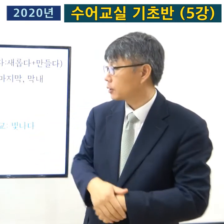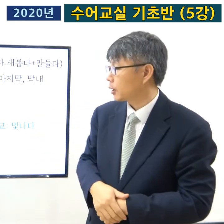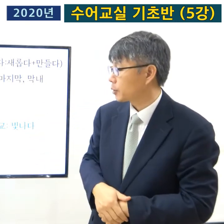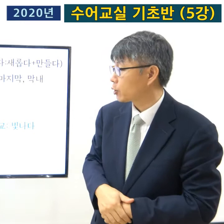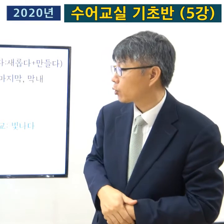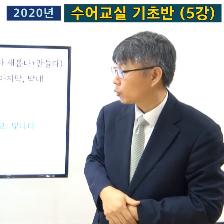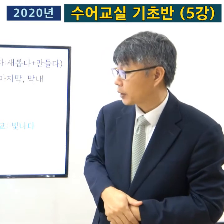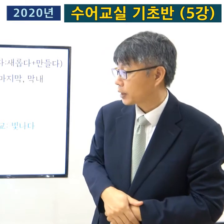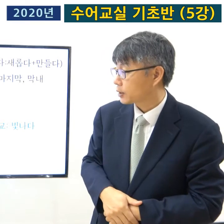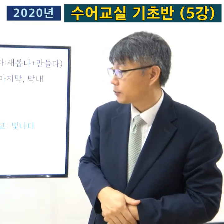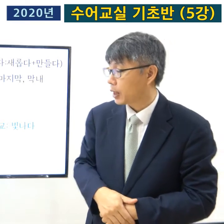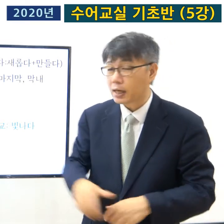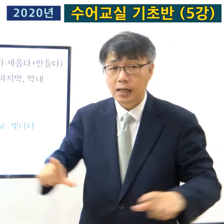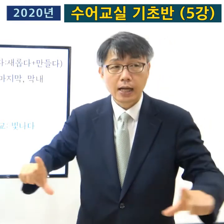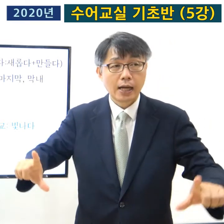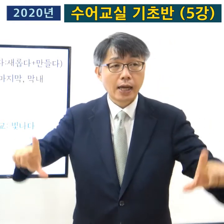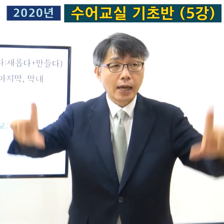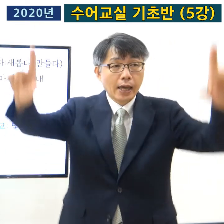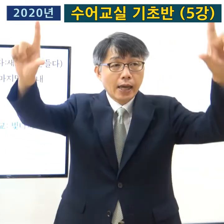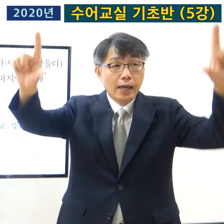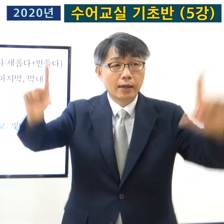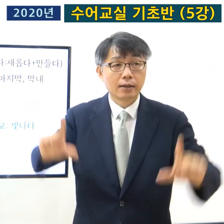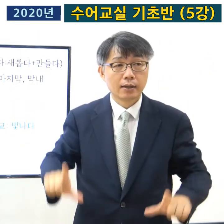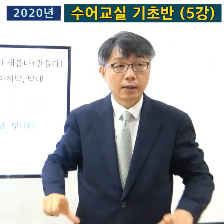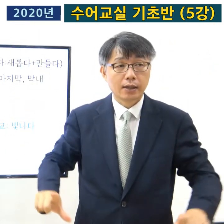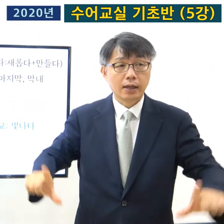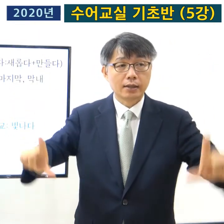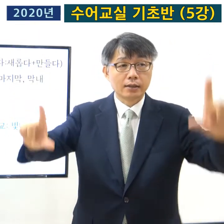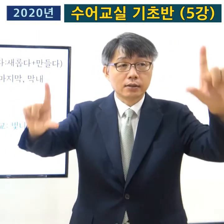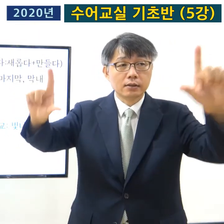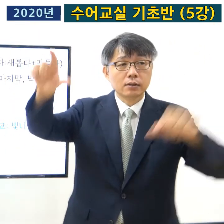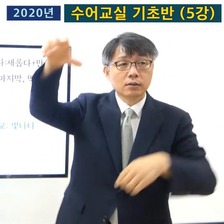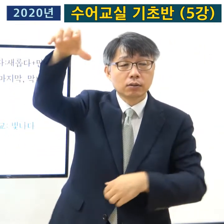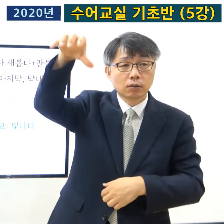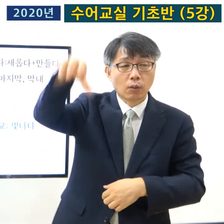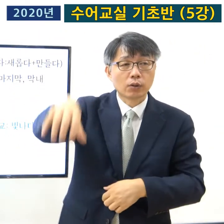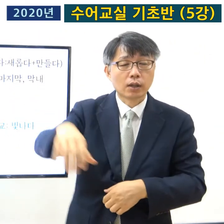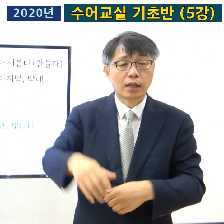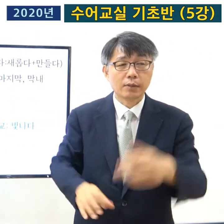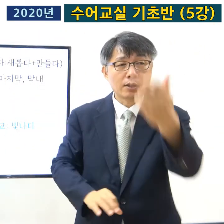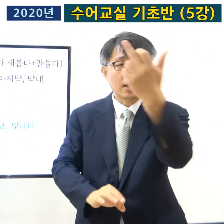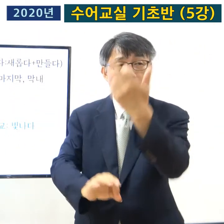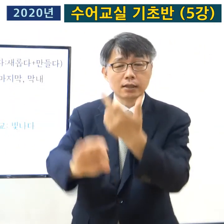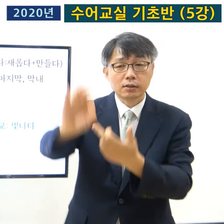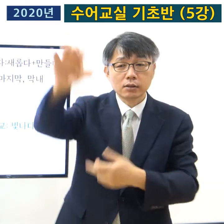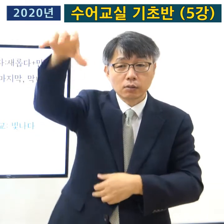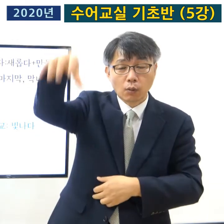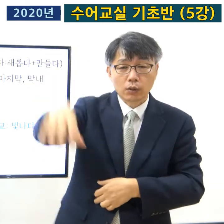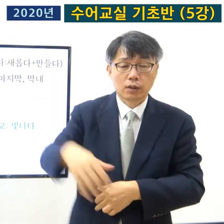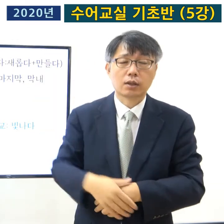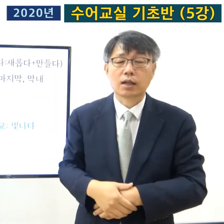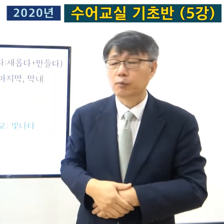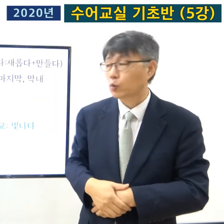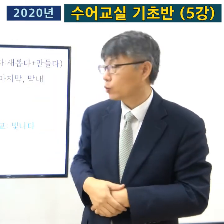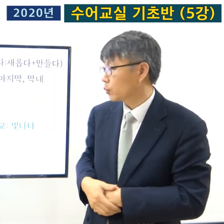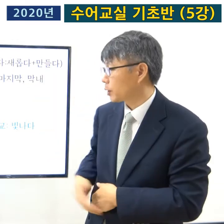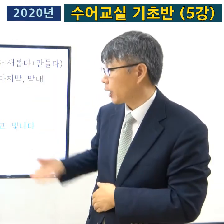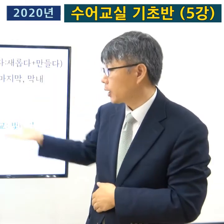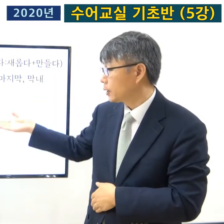다음 저절로도 마찬가지입니다. 해 뜨는 곳 아니면 해 뜨는 곳 이렇게 하면 동쪽입니다.